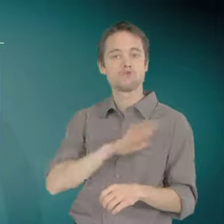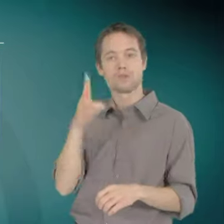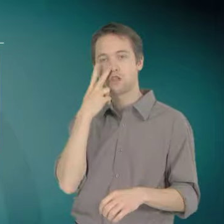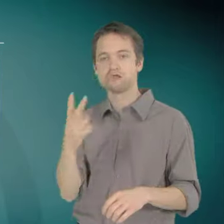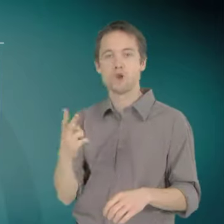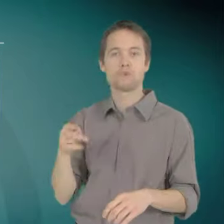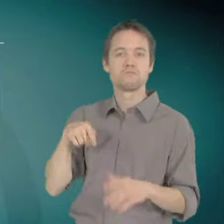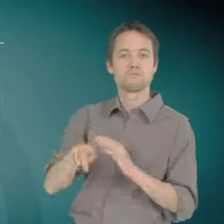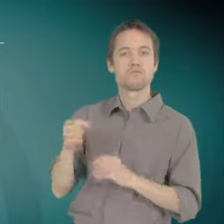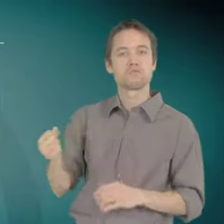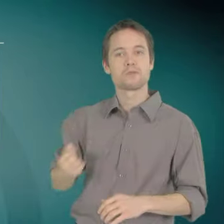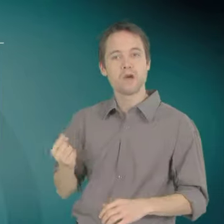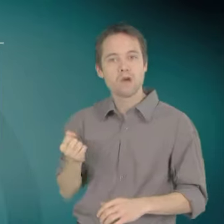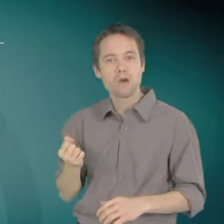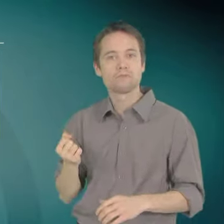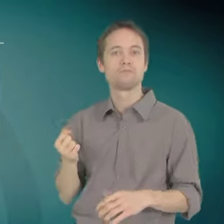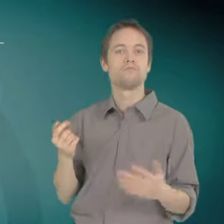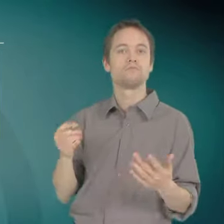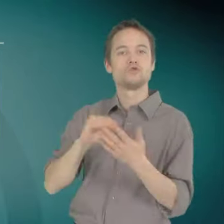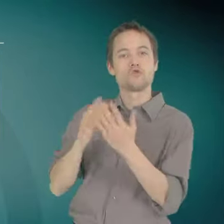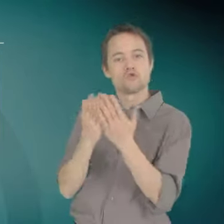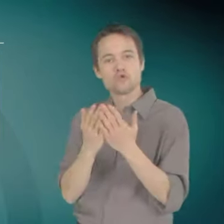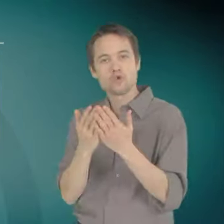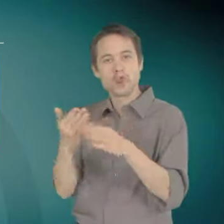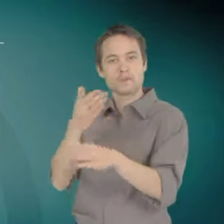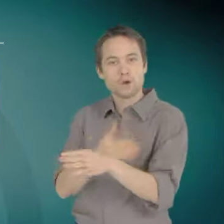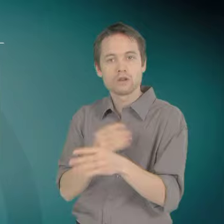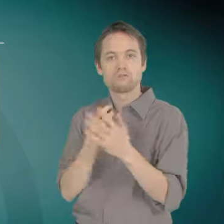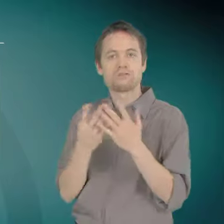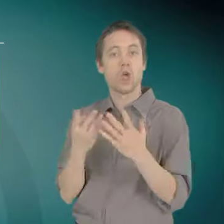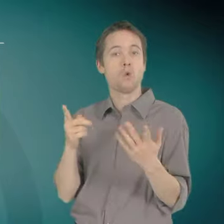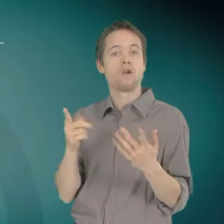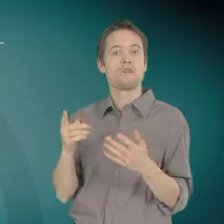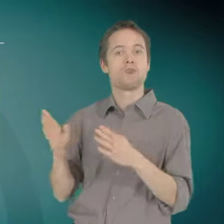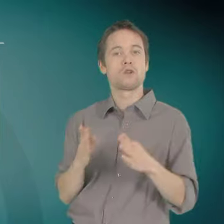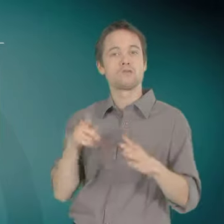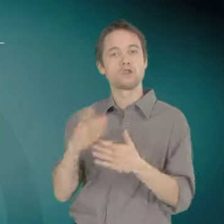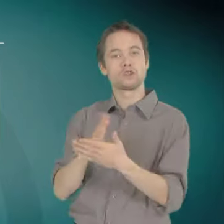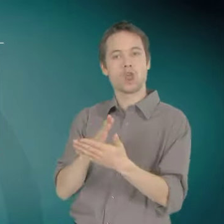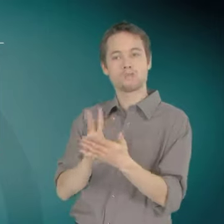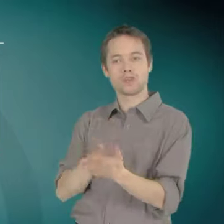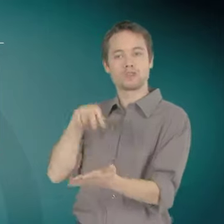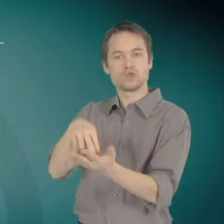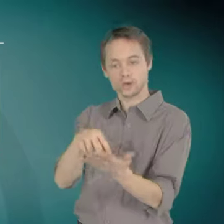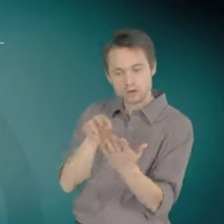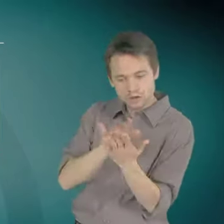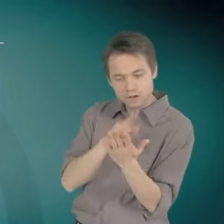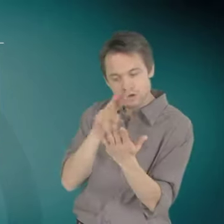diese gebärden wörter nun überall abrufen sei es in der u-bahn in der schule als vorbereitung für dolmetscher die eine gebärde